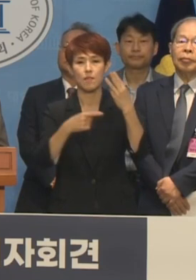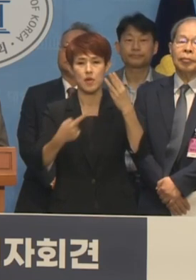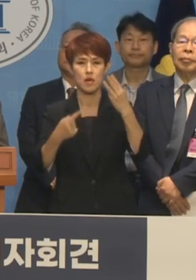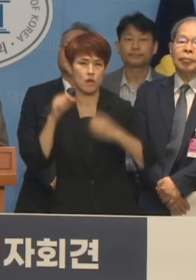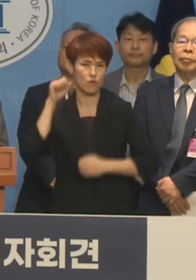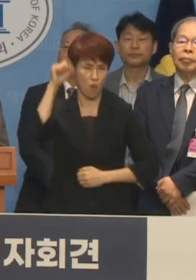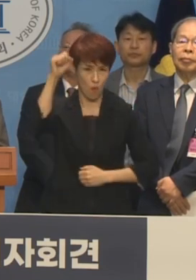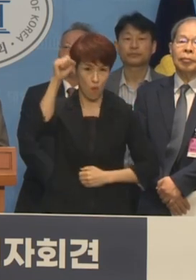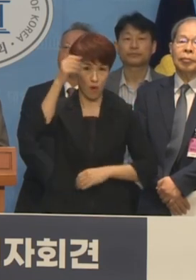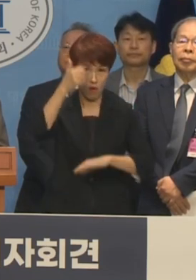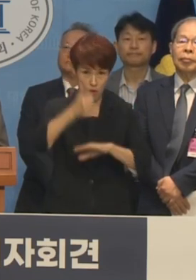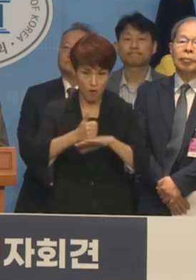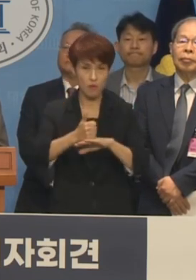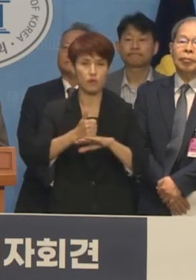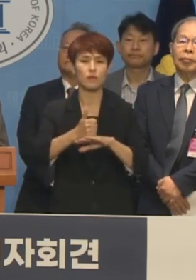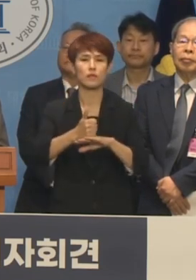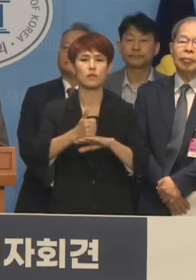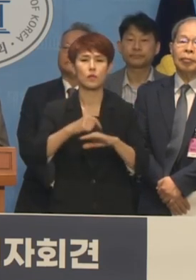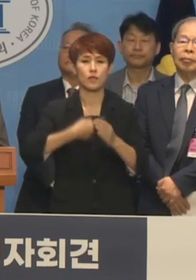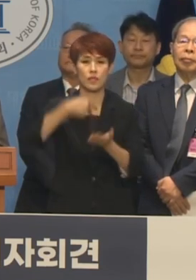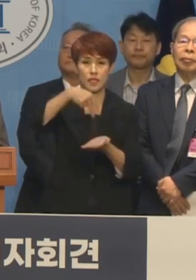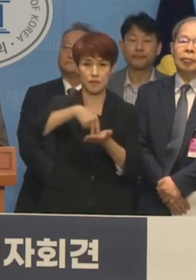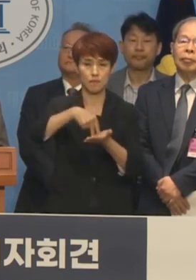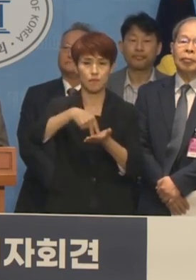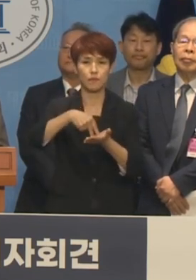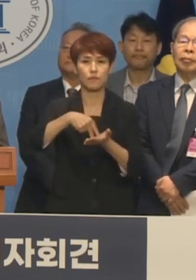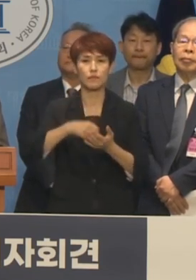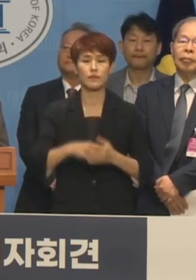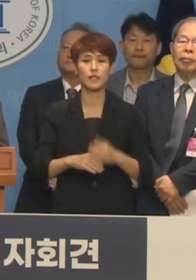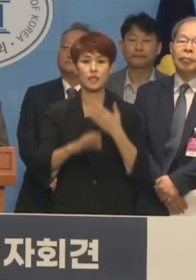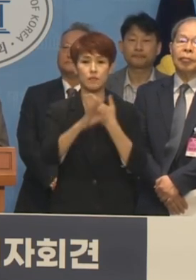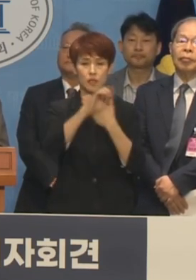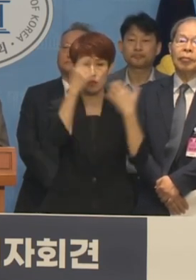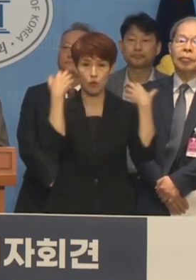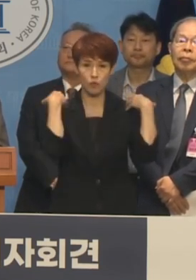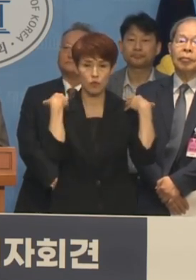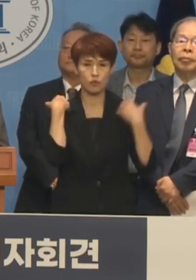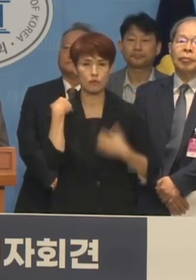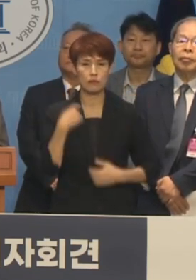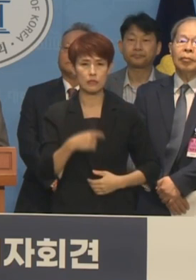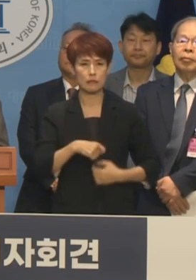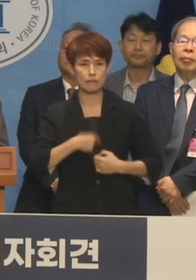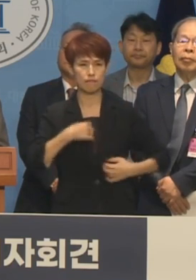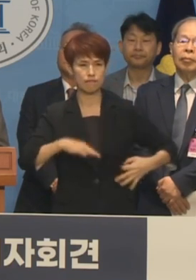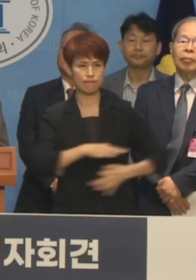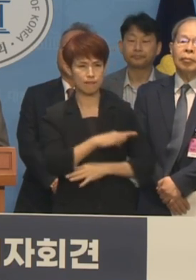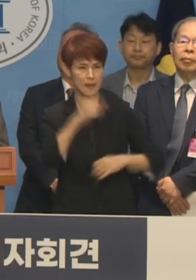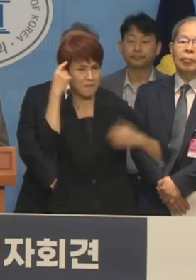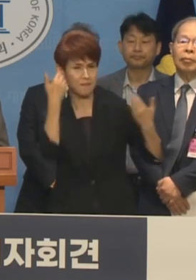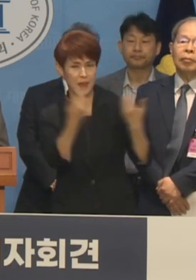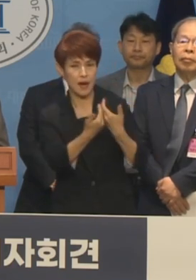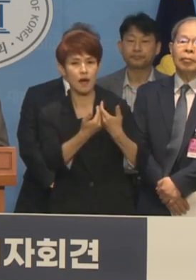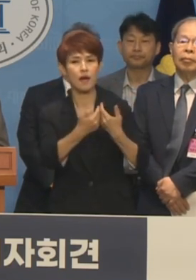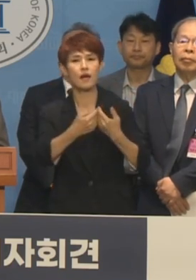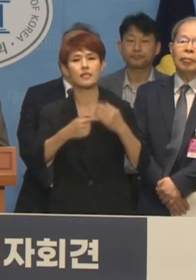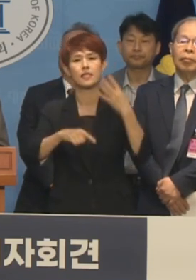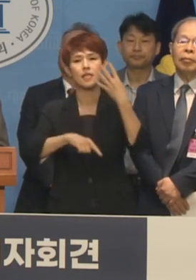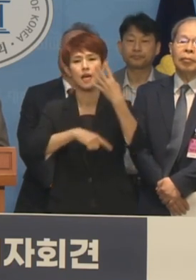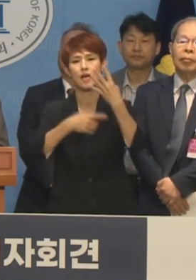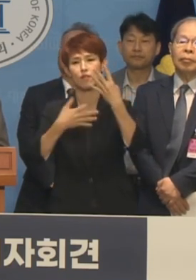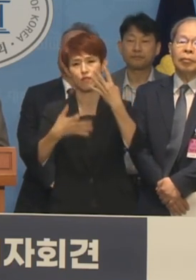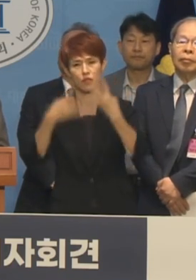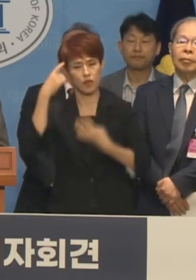대한민국 임시정부의 법통과 불의에 항거한 4.19 민주 이념을 계승하고